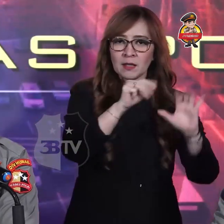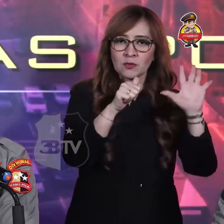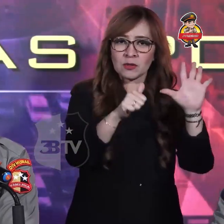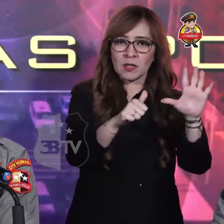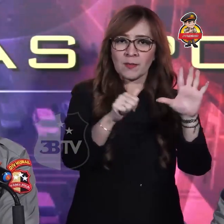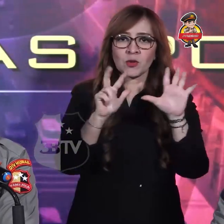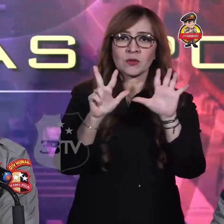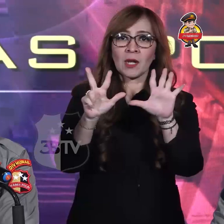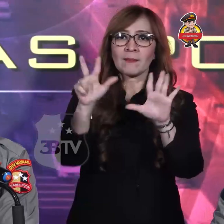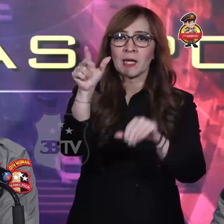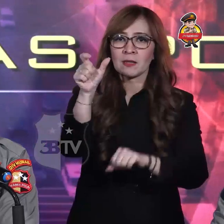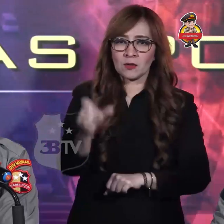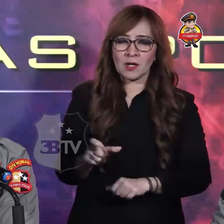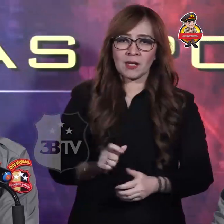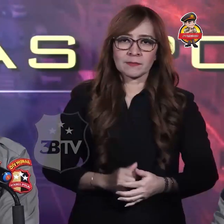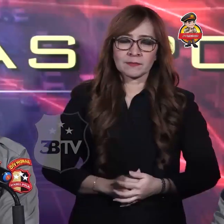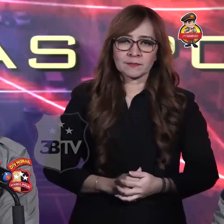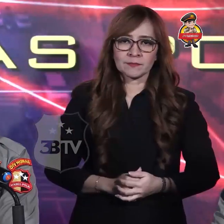368.